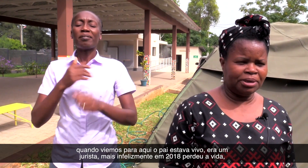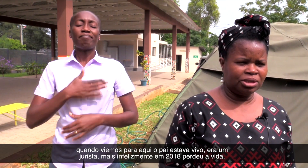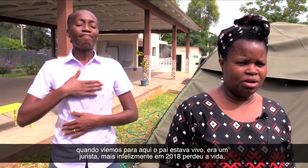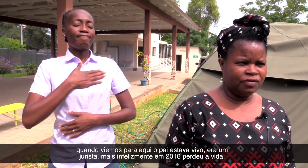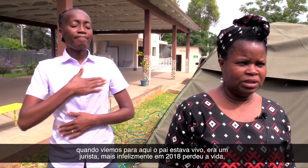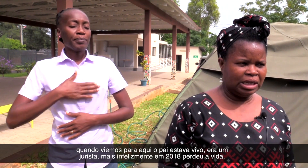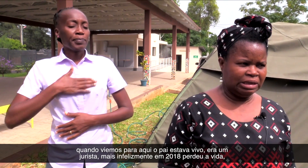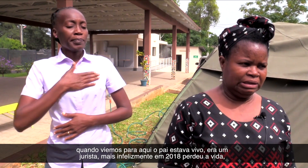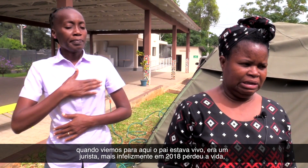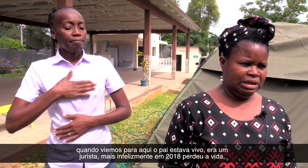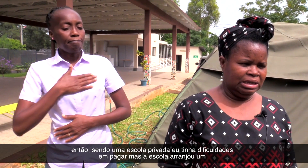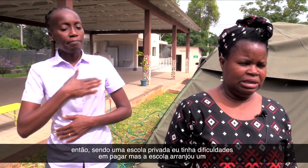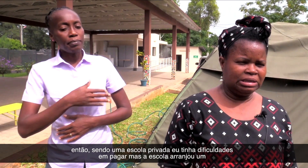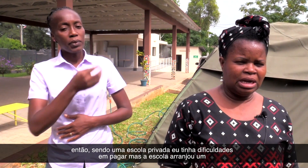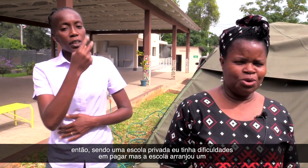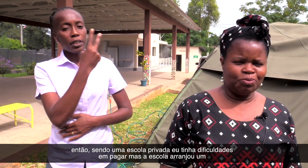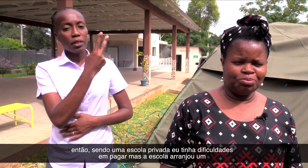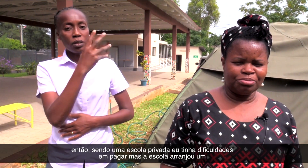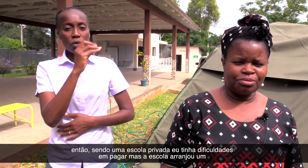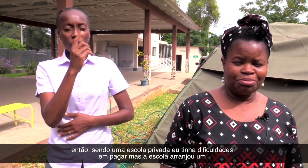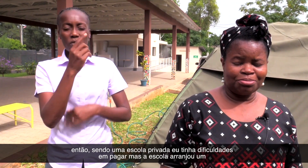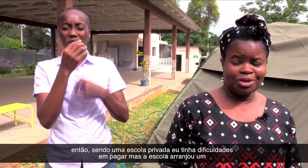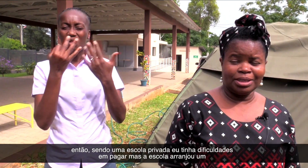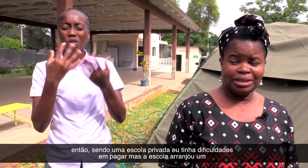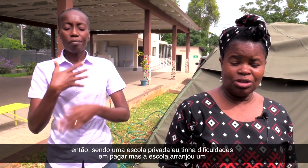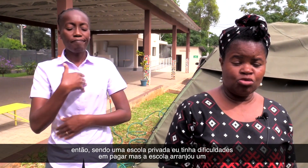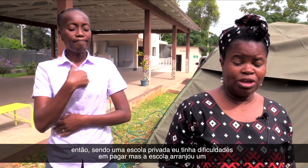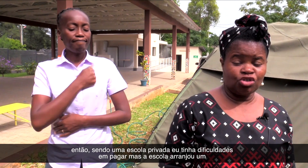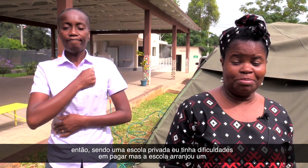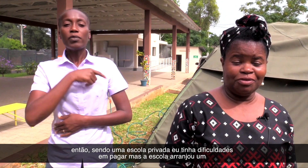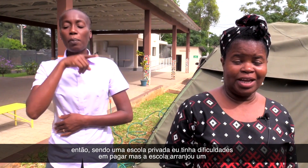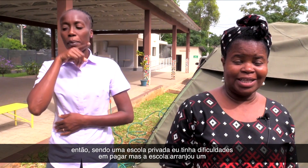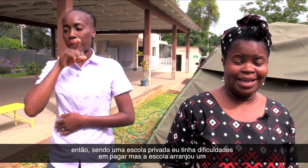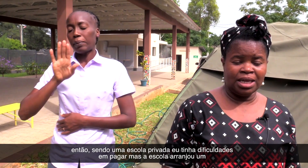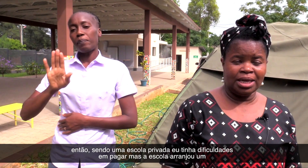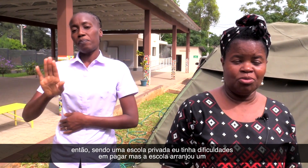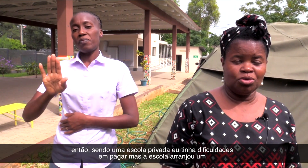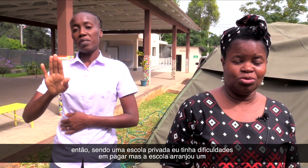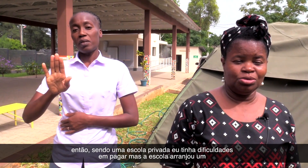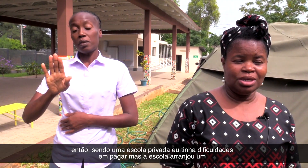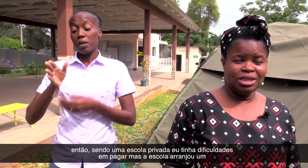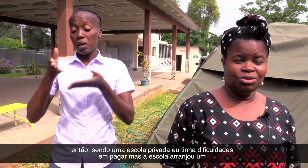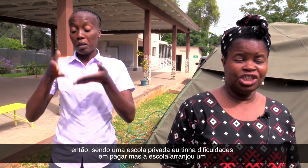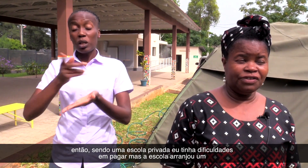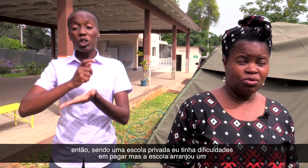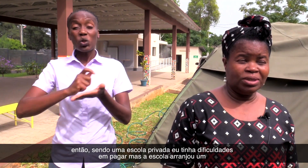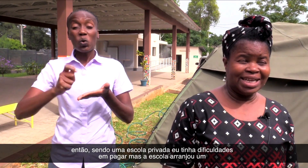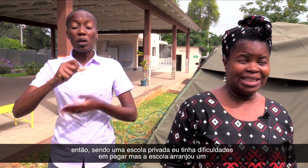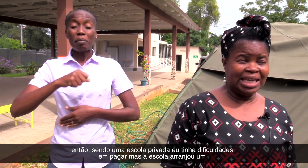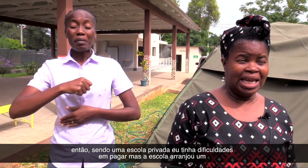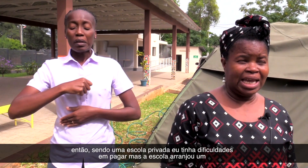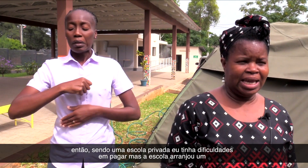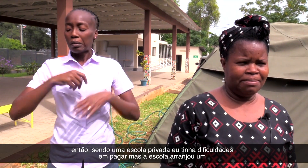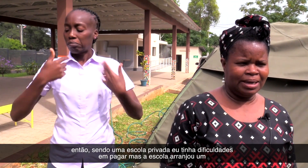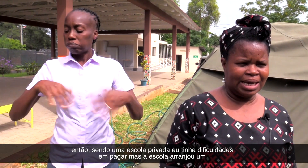ele perdeu a vida. Então, tendo uma escola privada é muito... Eu tinha